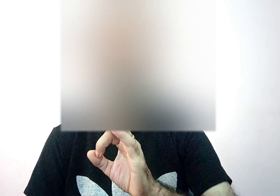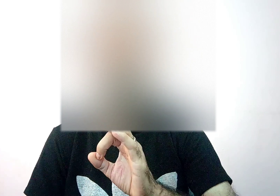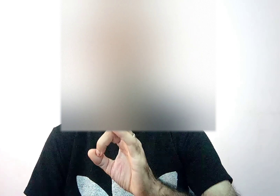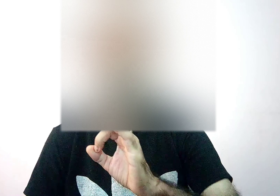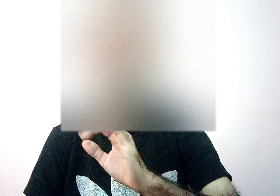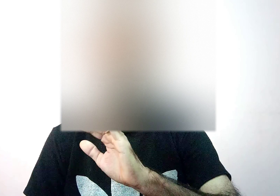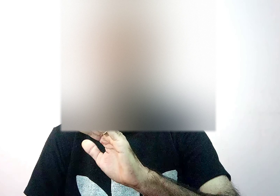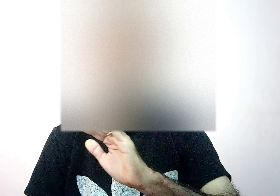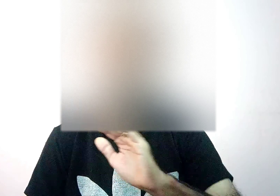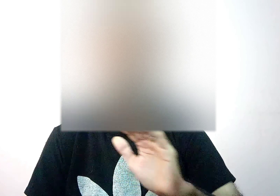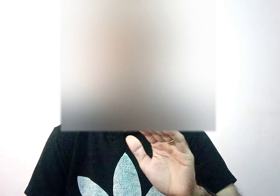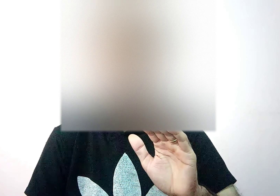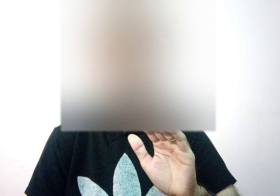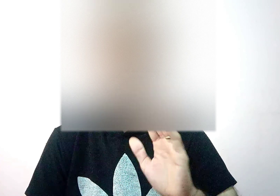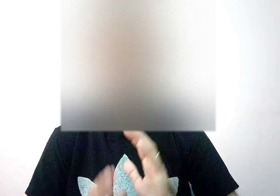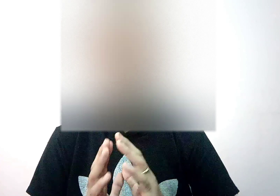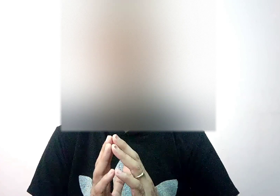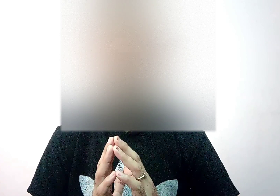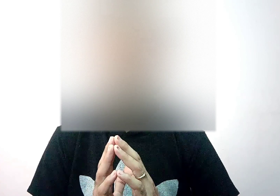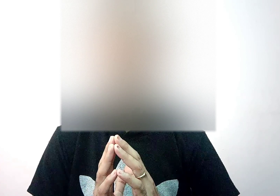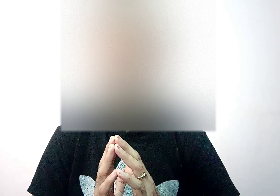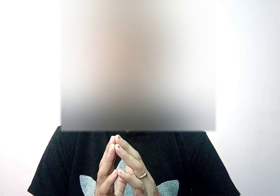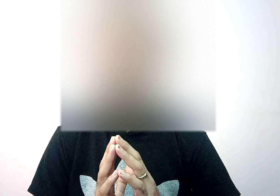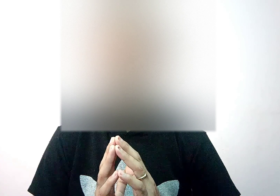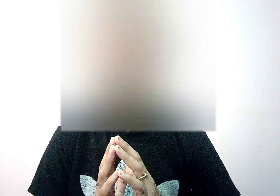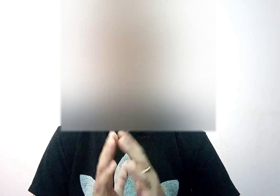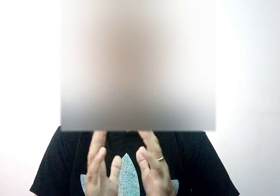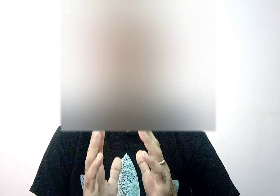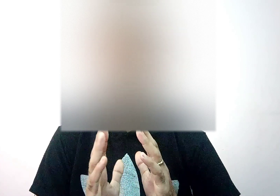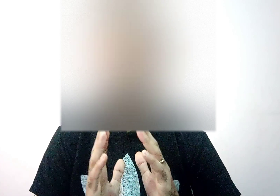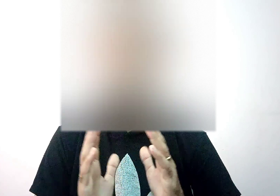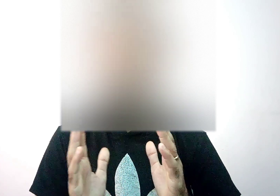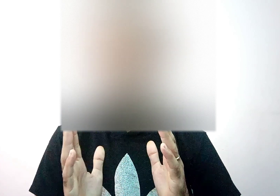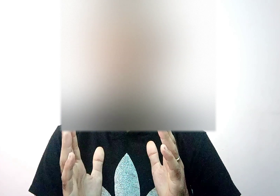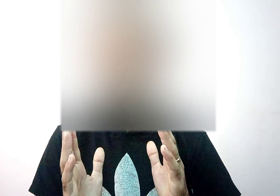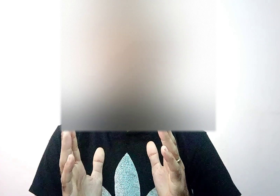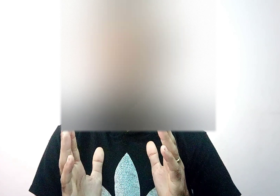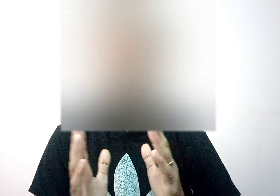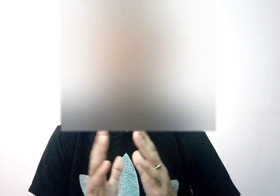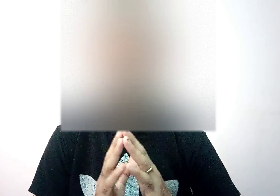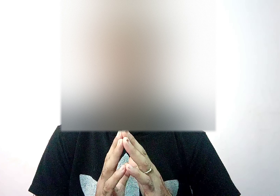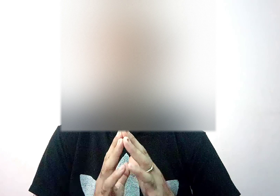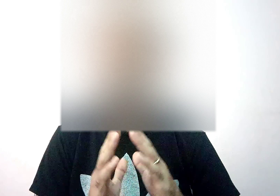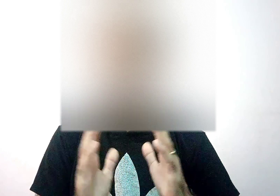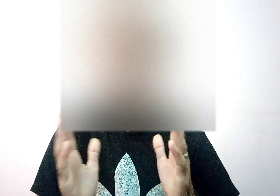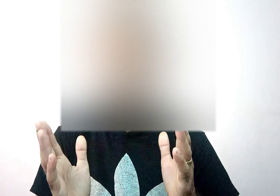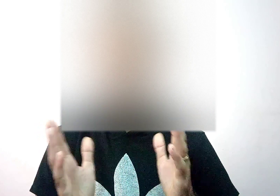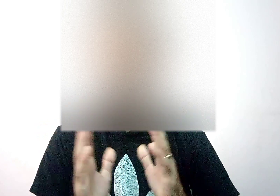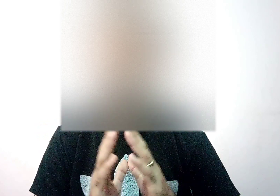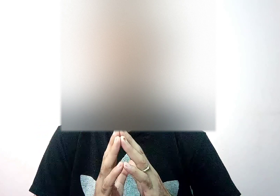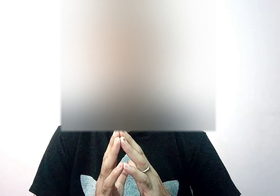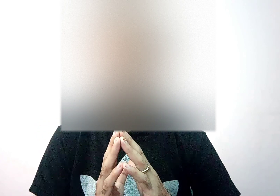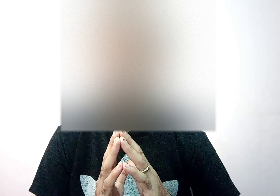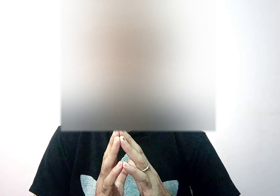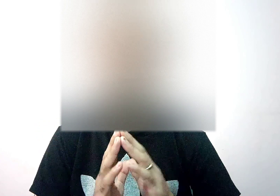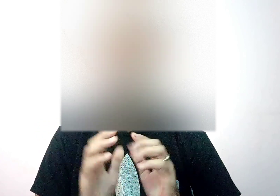بقينا كلنا شهداء، ودي خطوة كانت عاملة قلق كبير في المجتمع الدولي